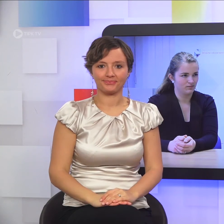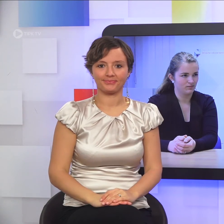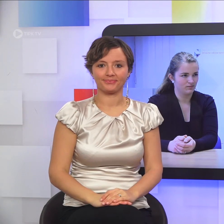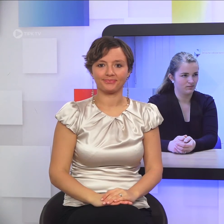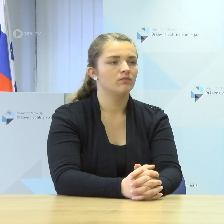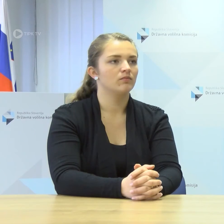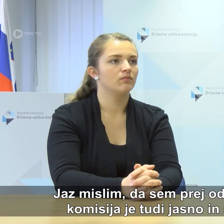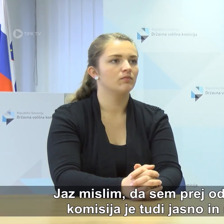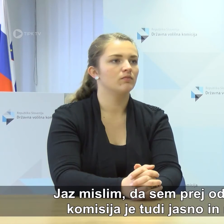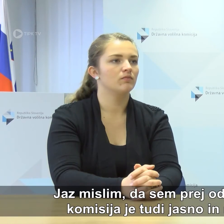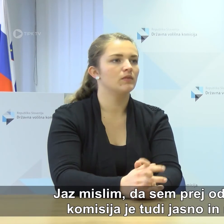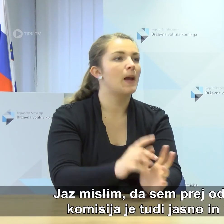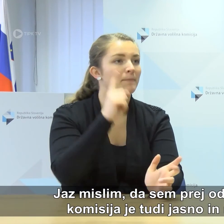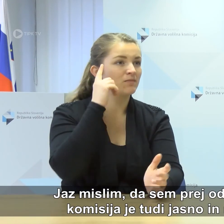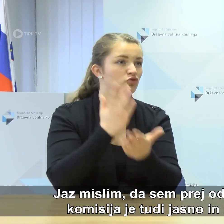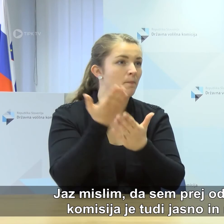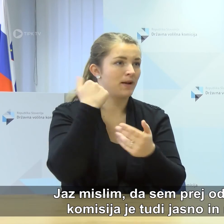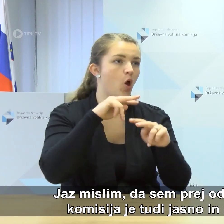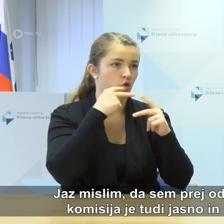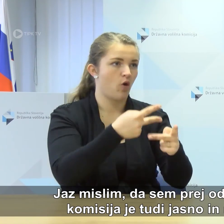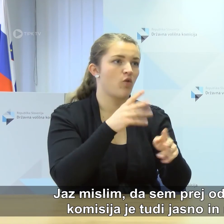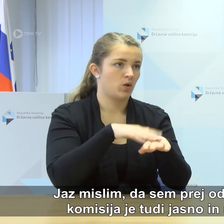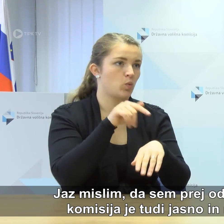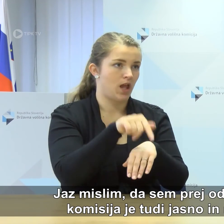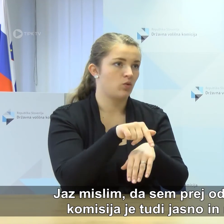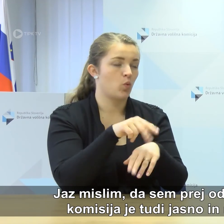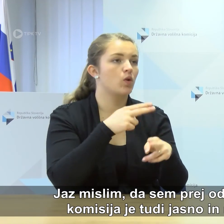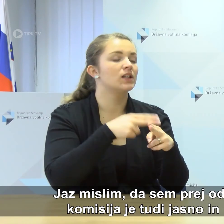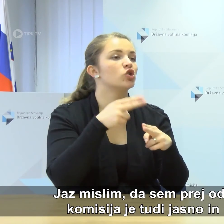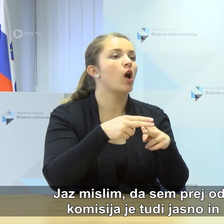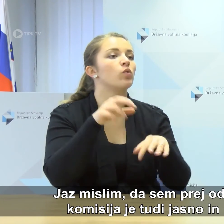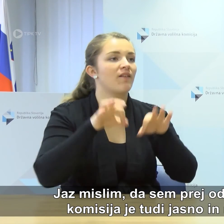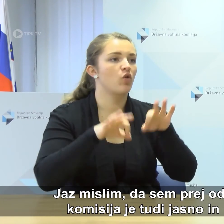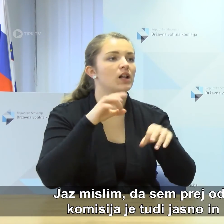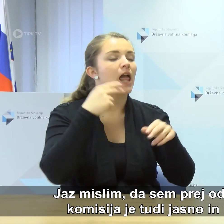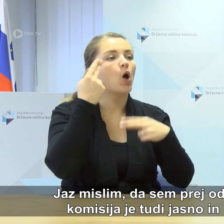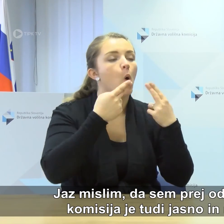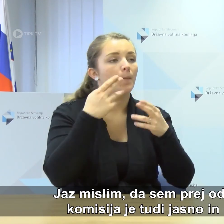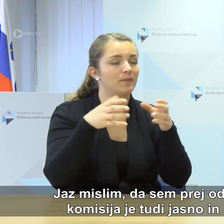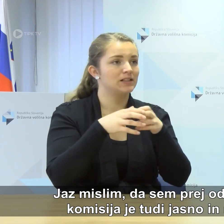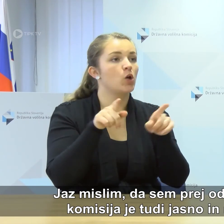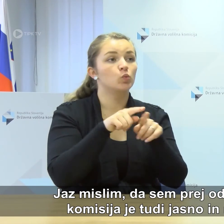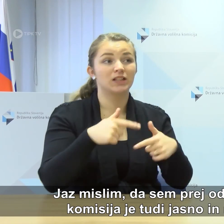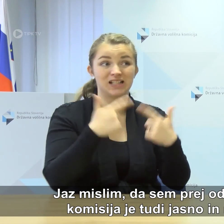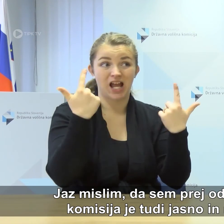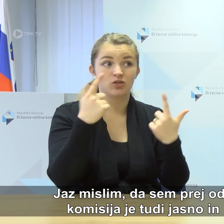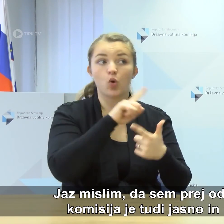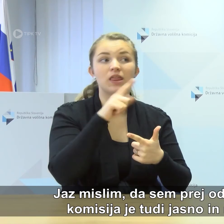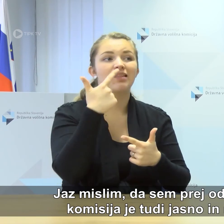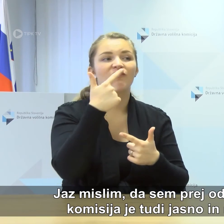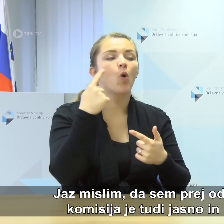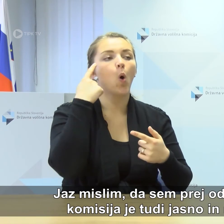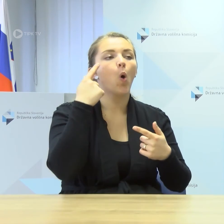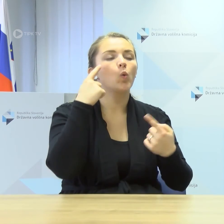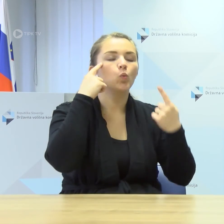Mislim, da sem prej odgovoril. Državna volilna komisija je tudi jasno in nedvoumno povedala, da